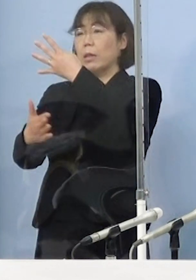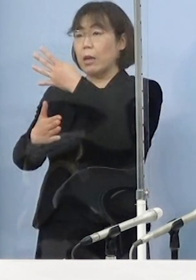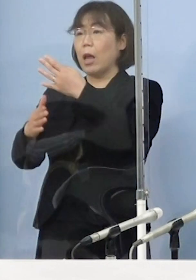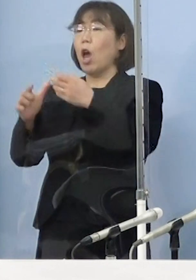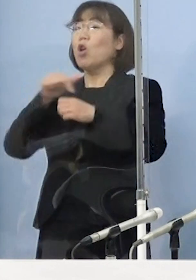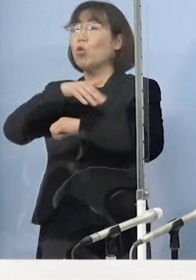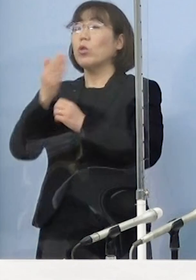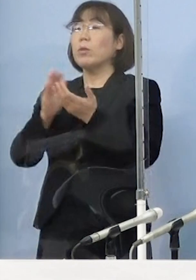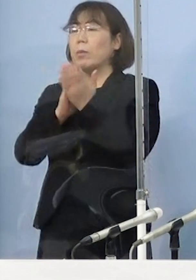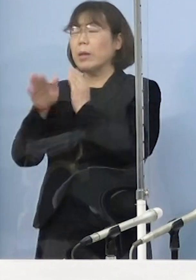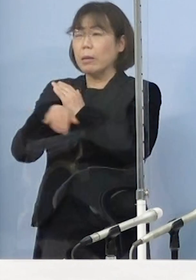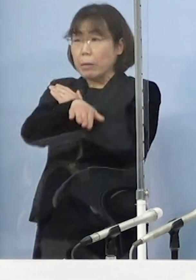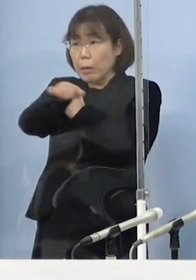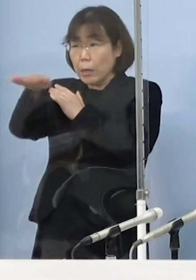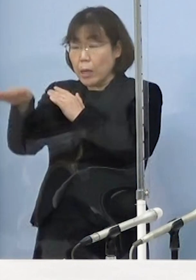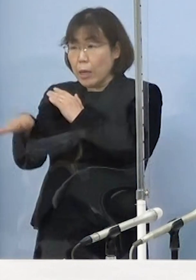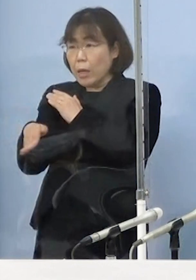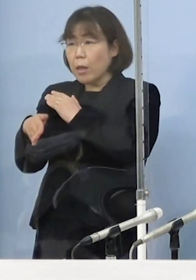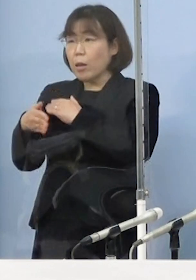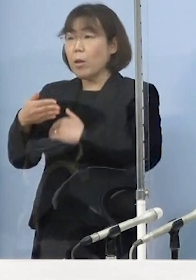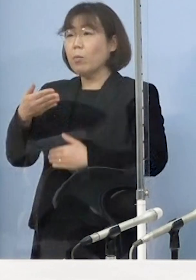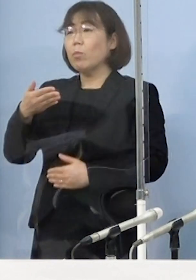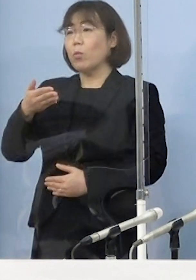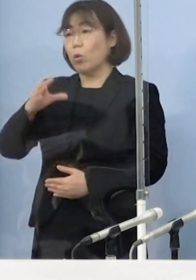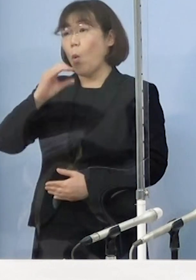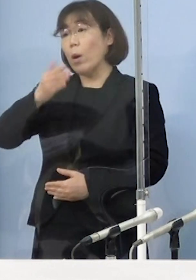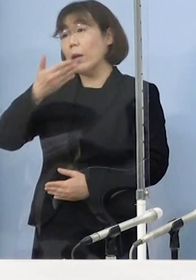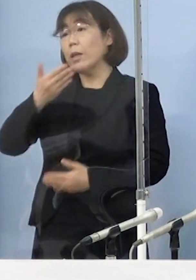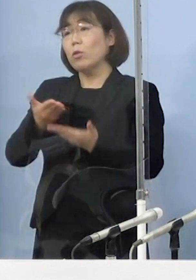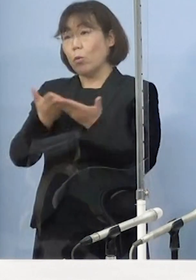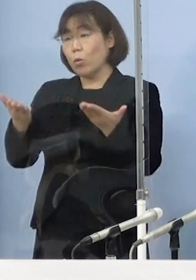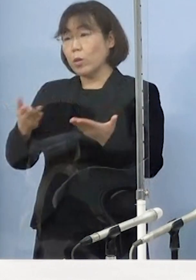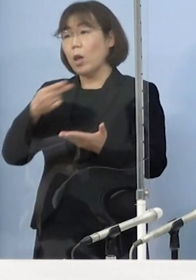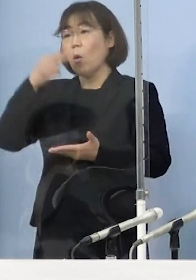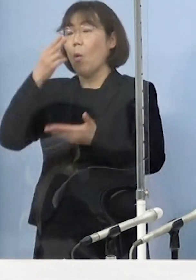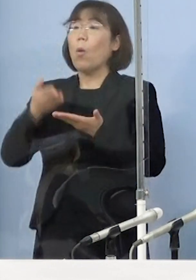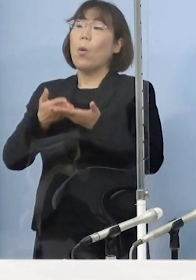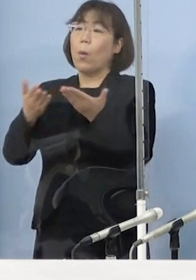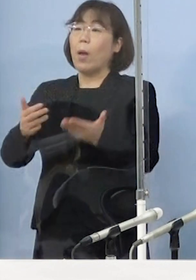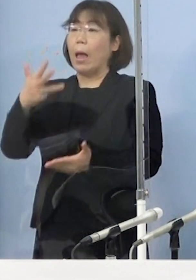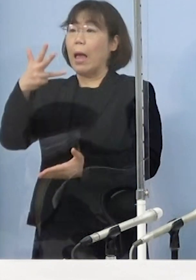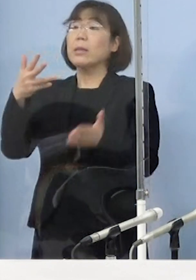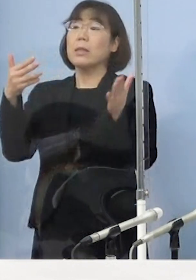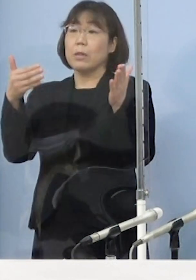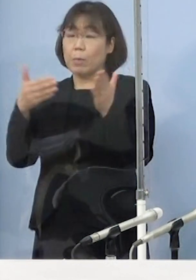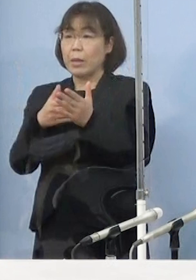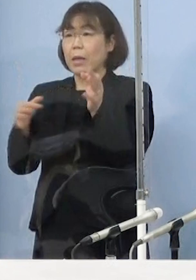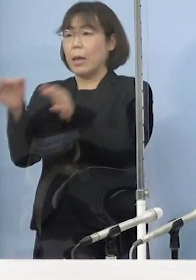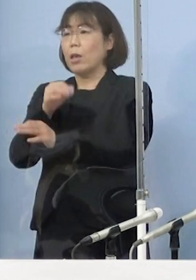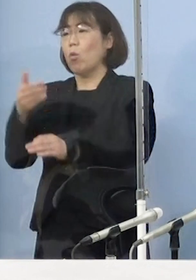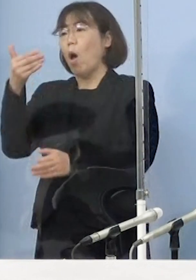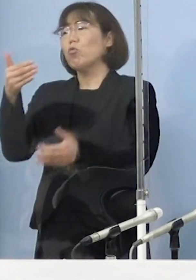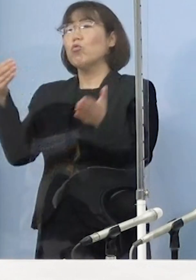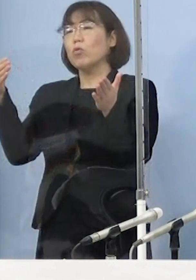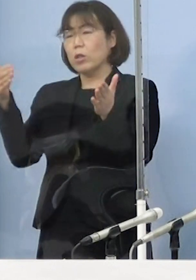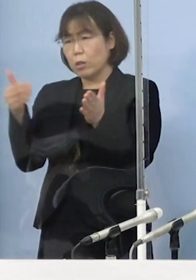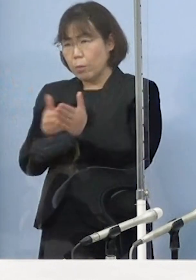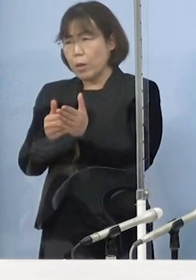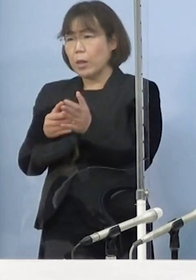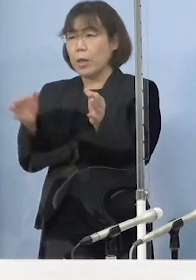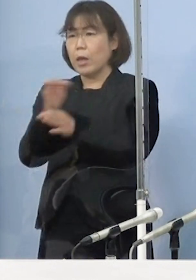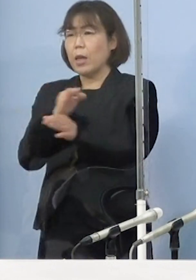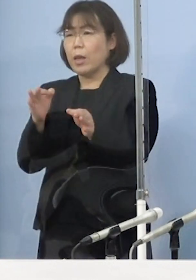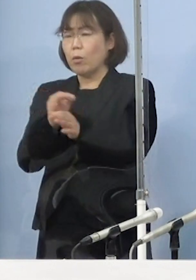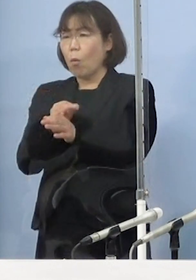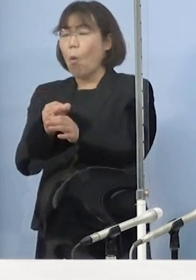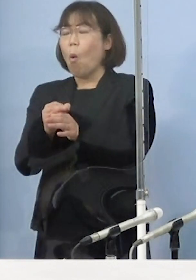への飲食店、お酒の提供は8時まで、そして営業は9時までと、まあ、時短の要請をかけさせていただ